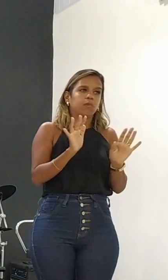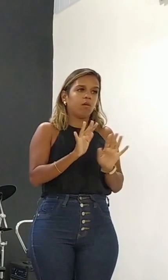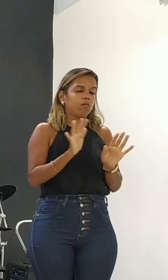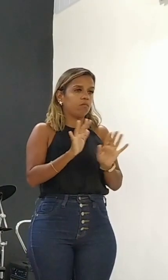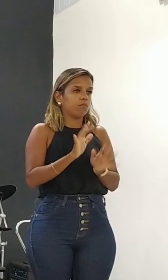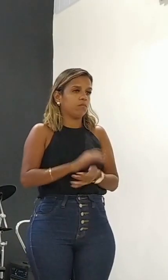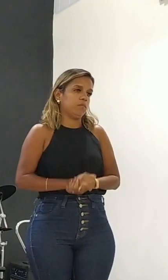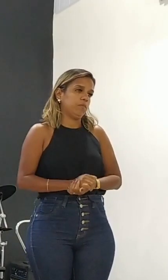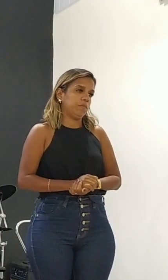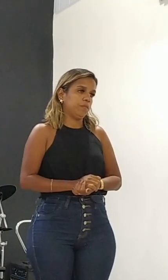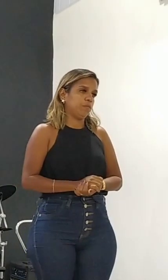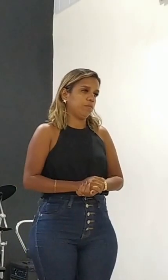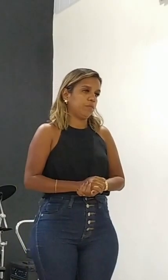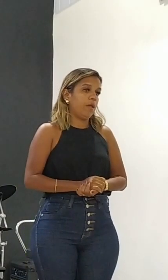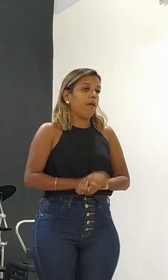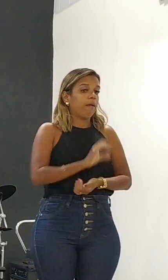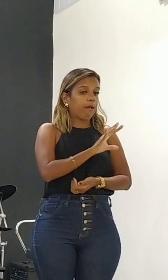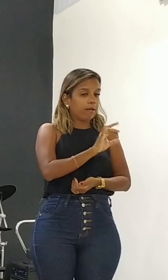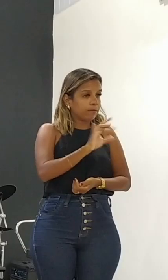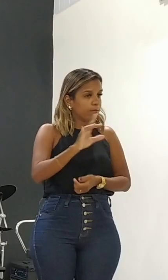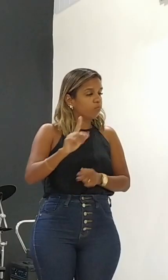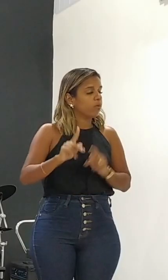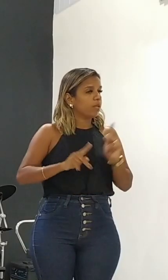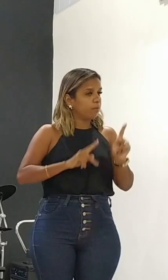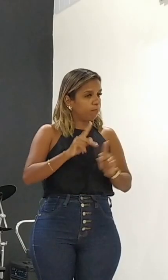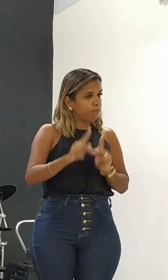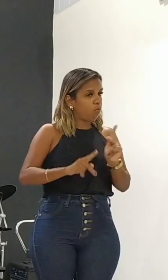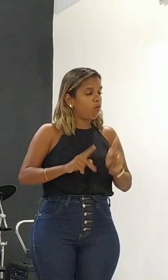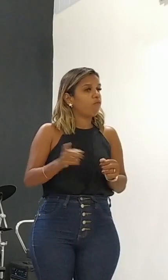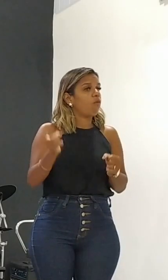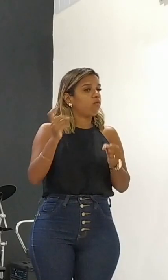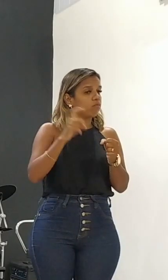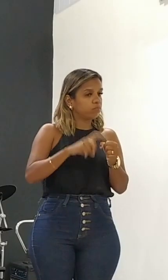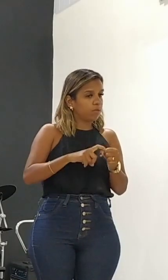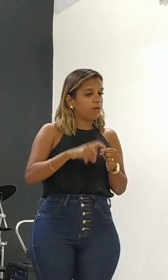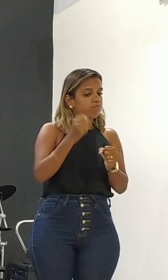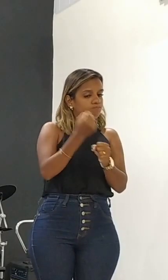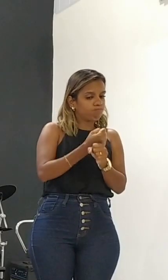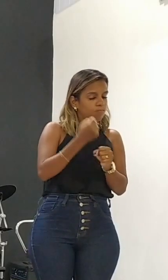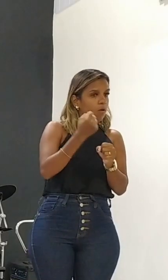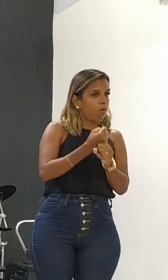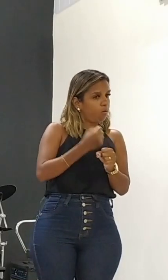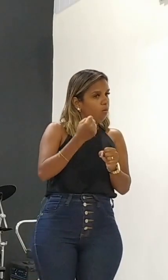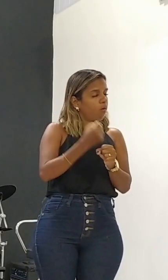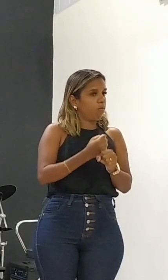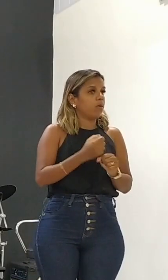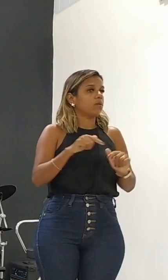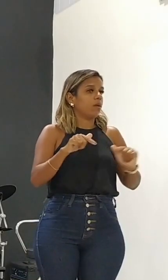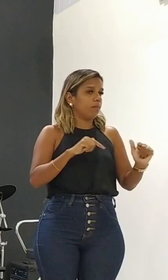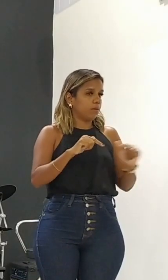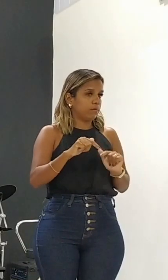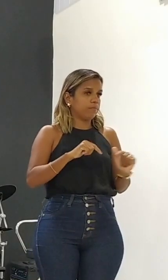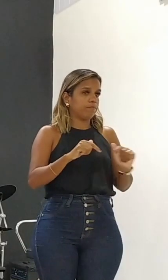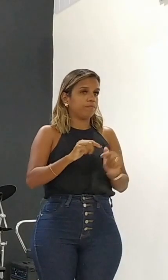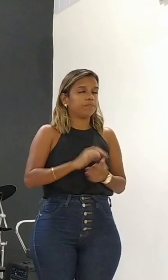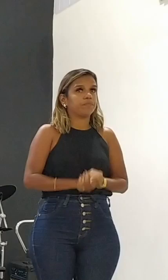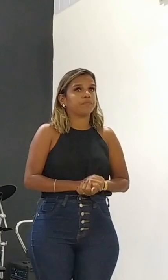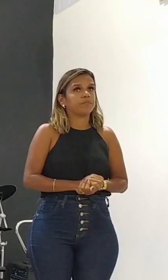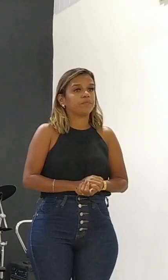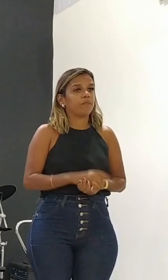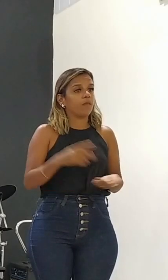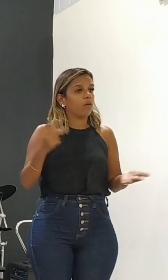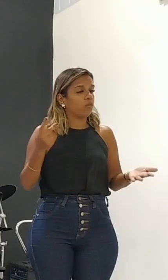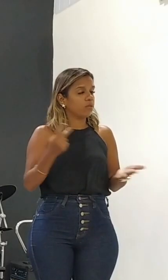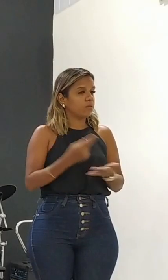voltaram cada um à sua obra. E no versículo 16 vai dizer: e sucedeu que, desde